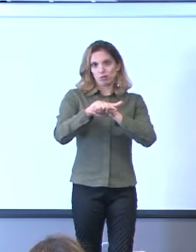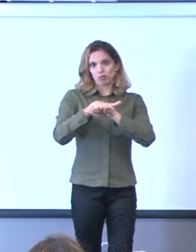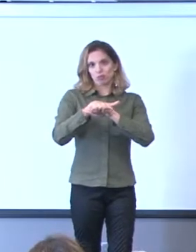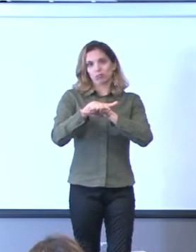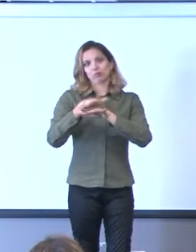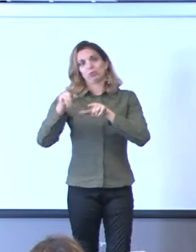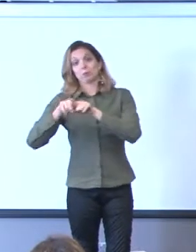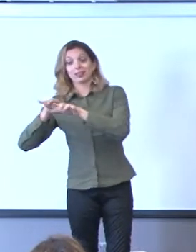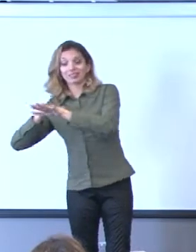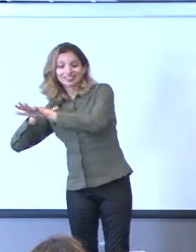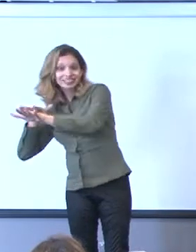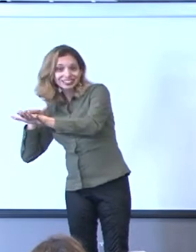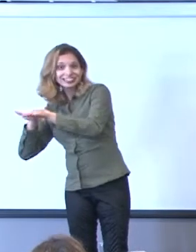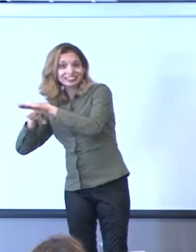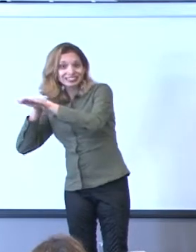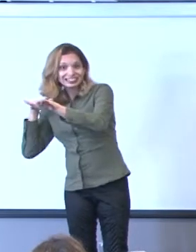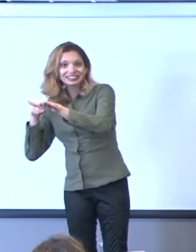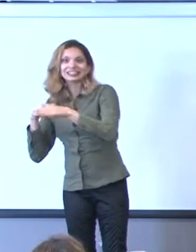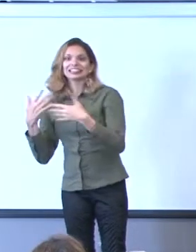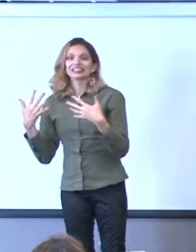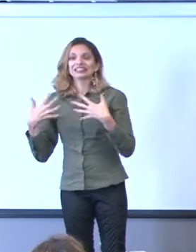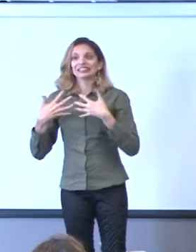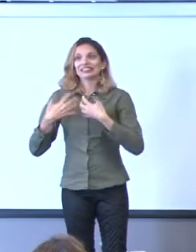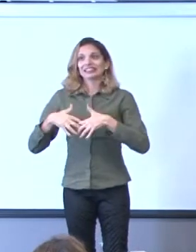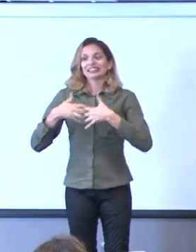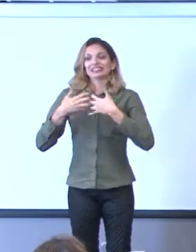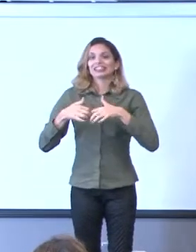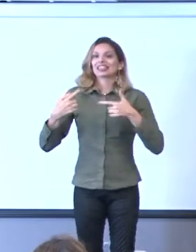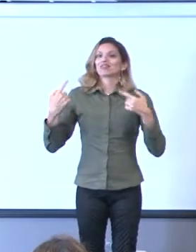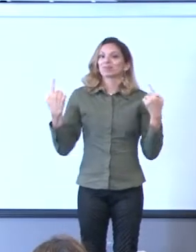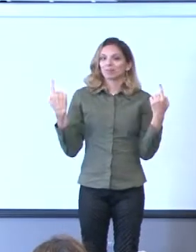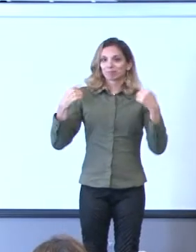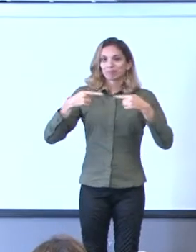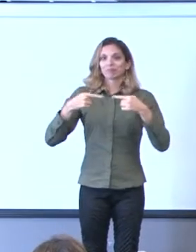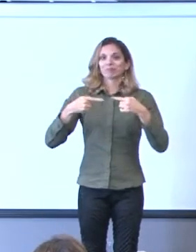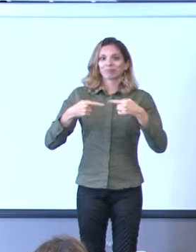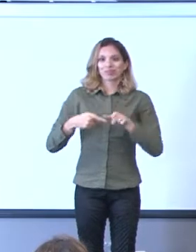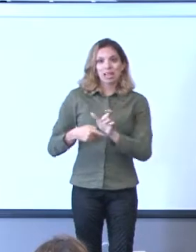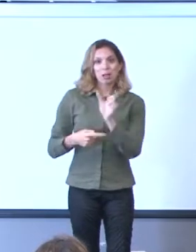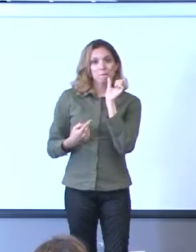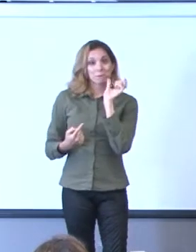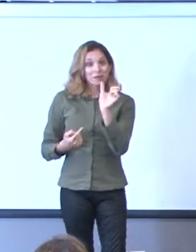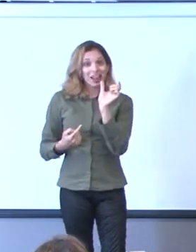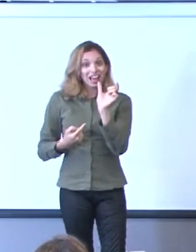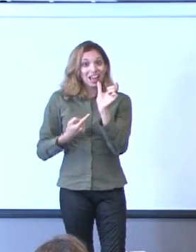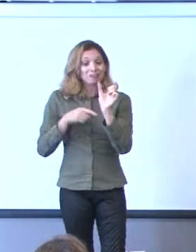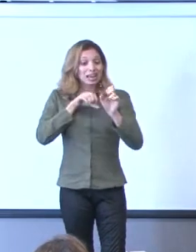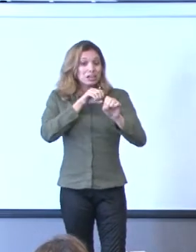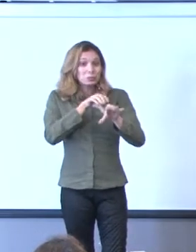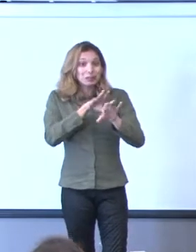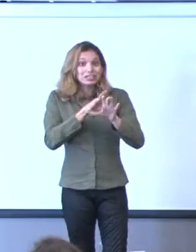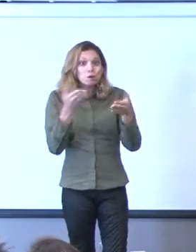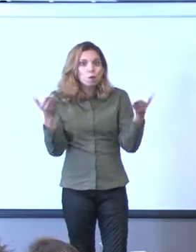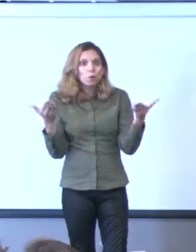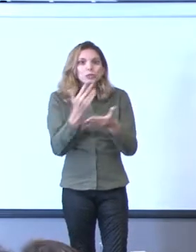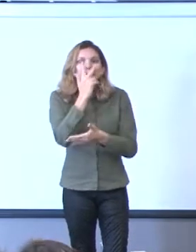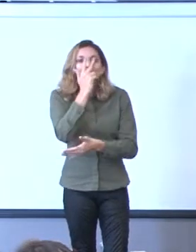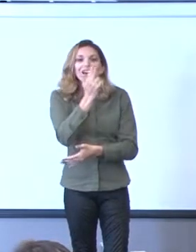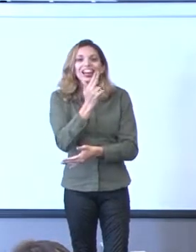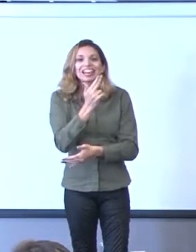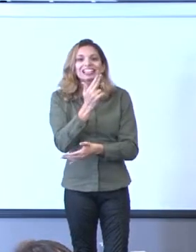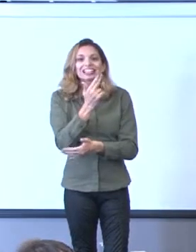falamos de trânsito, é um grande desafio, e a palavra educação hoje se tornou uma